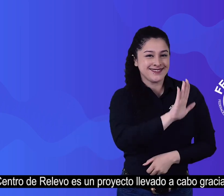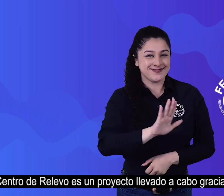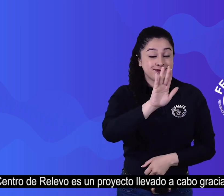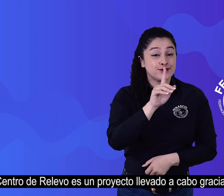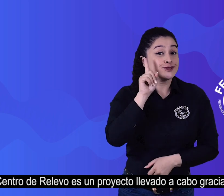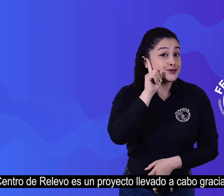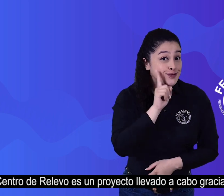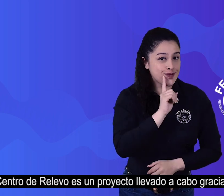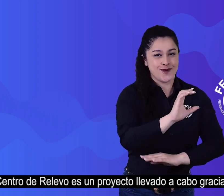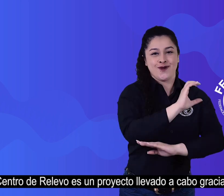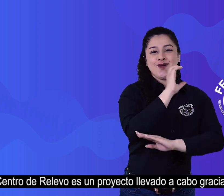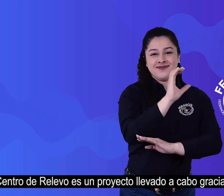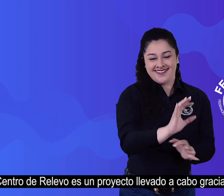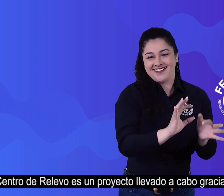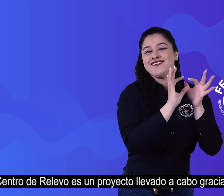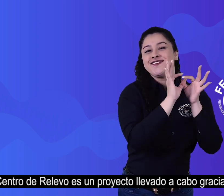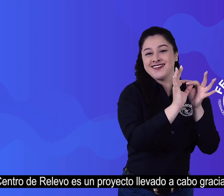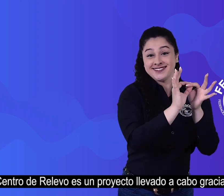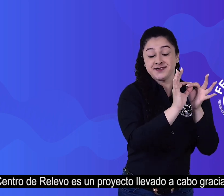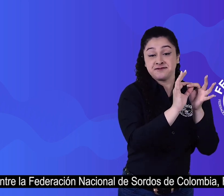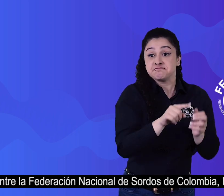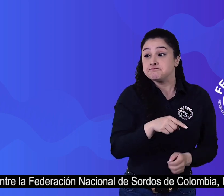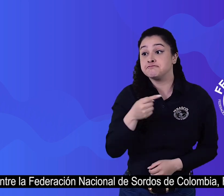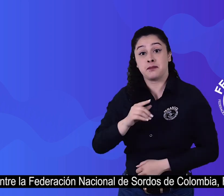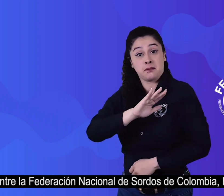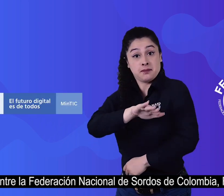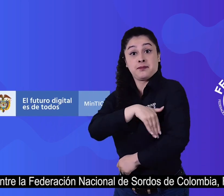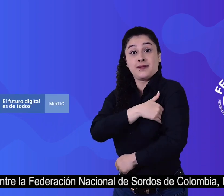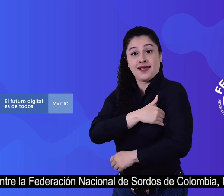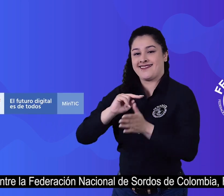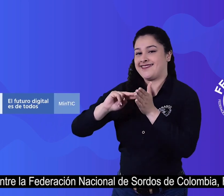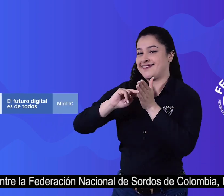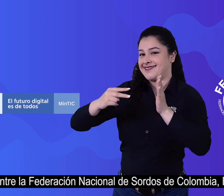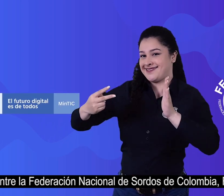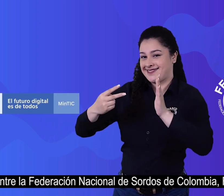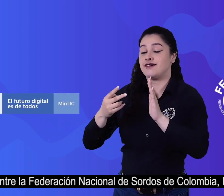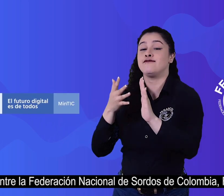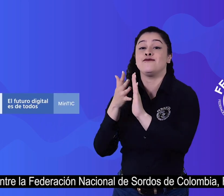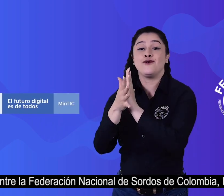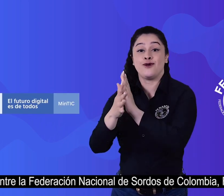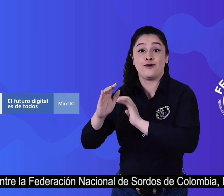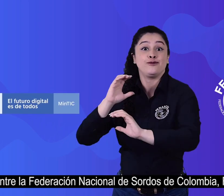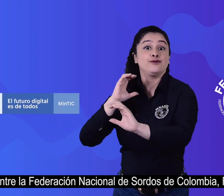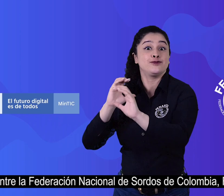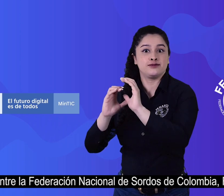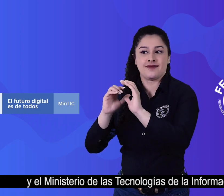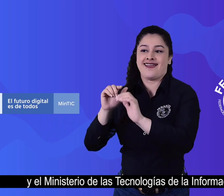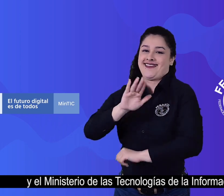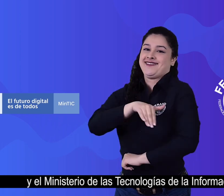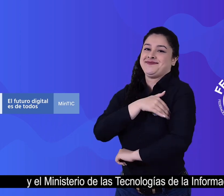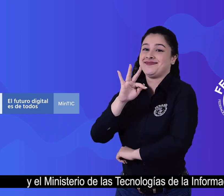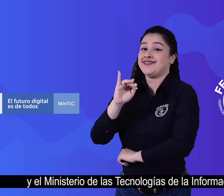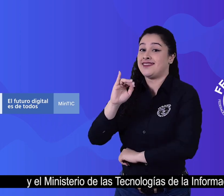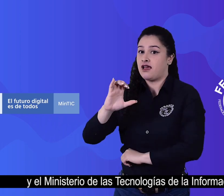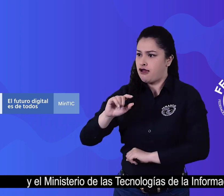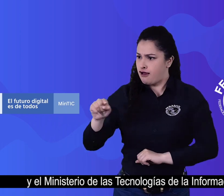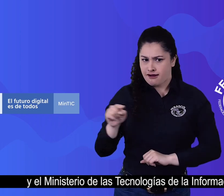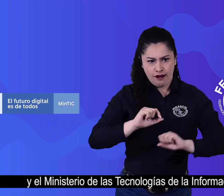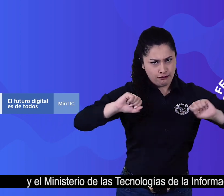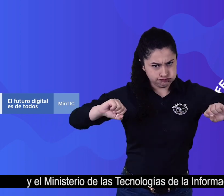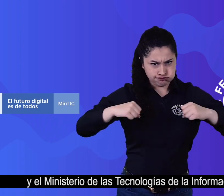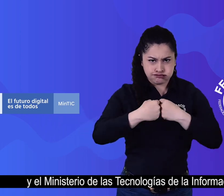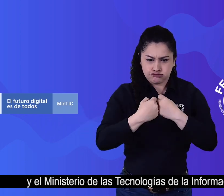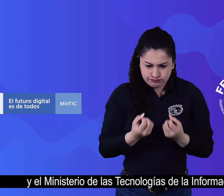proyecto llevado a cabo gracias a la alianza entre la Federación Nacional de Sordos de Colombia, FENASCOL, y el Ministerio de